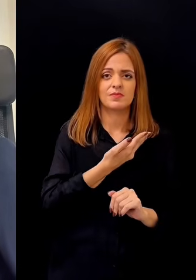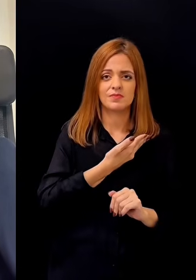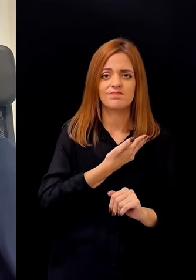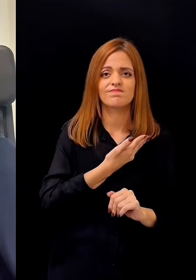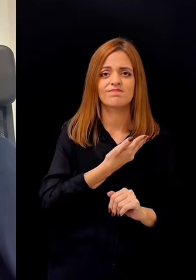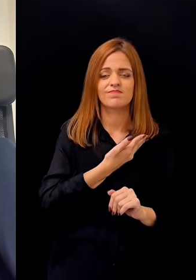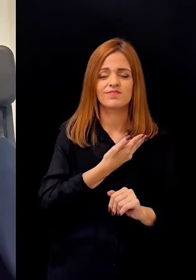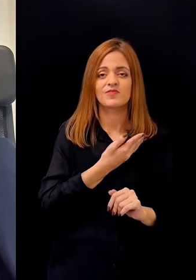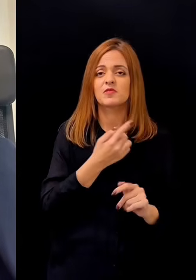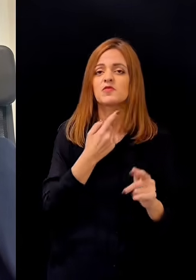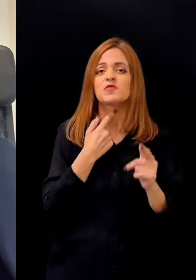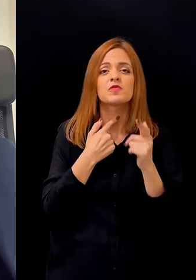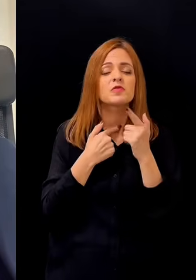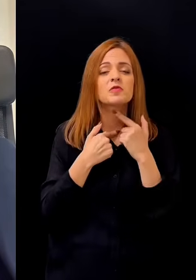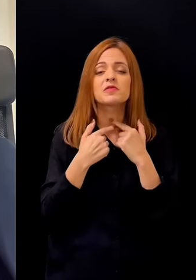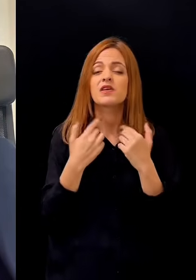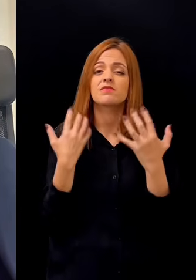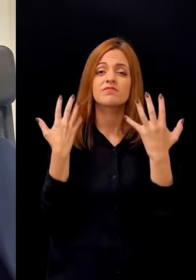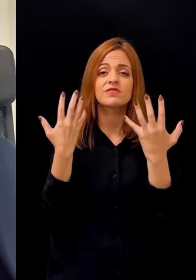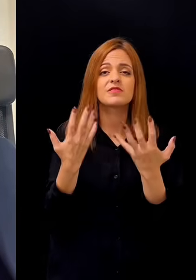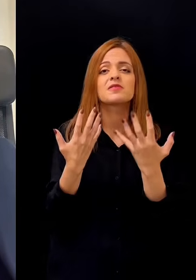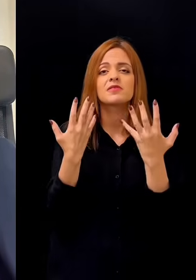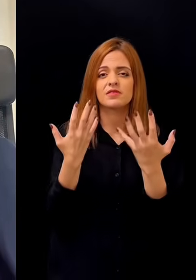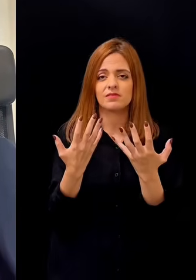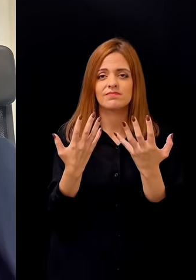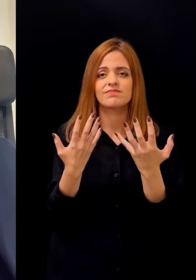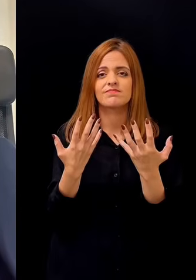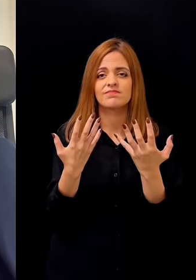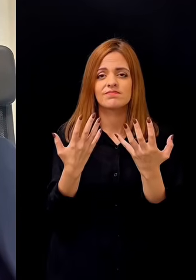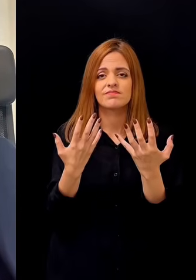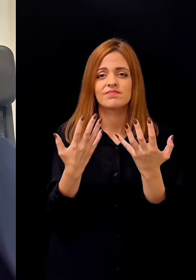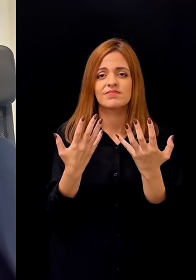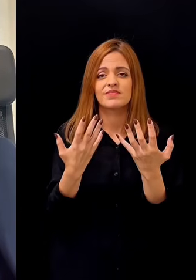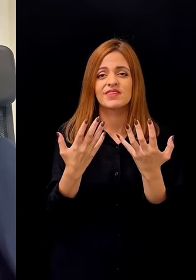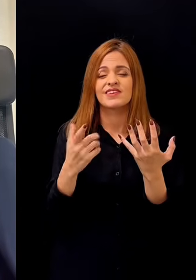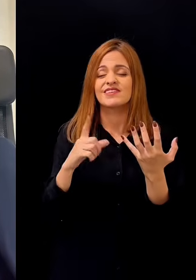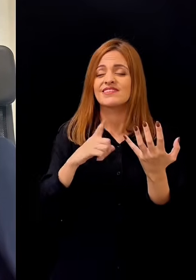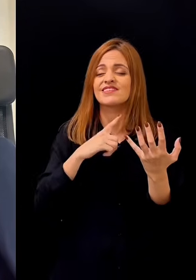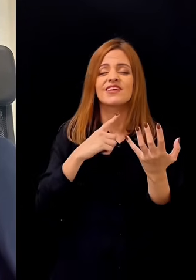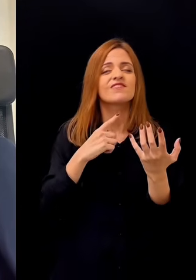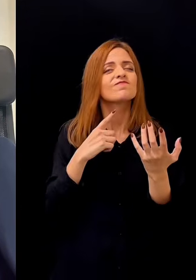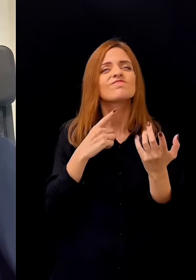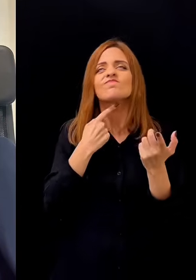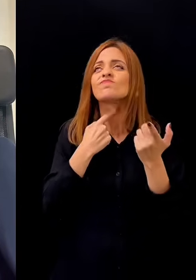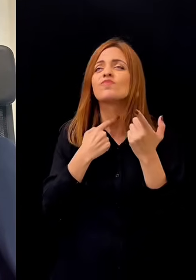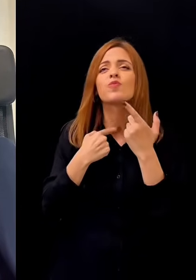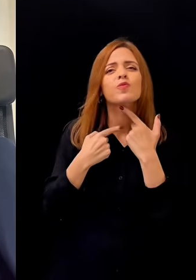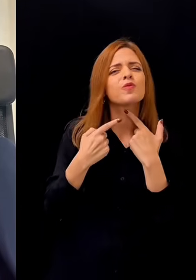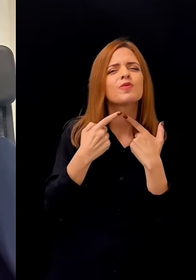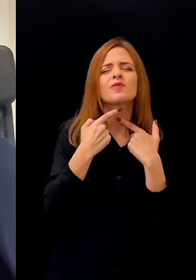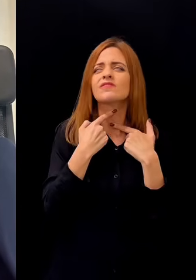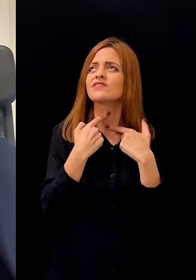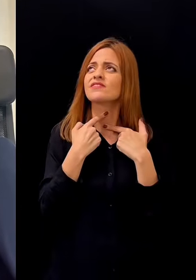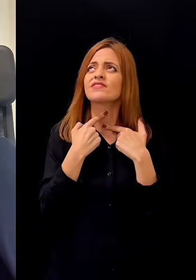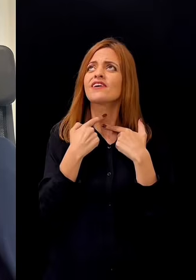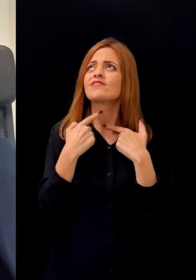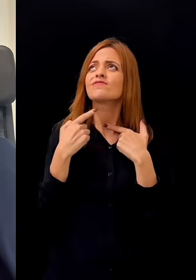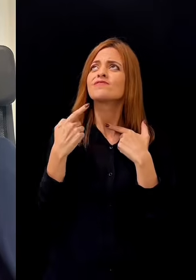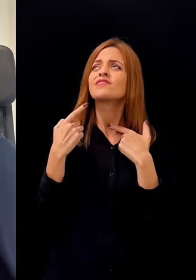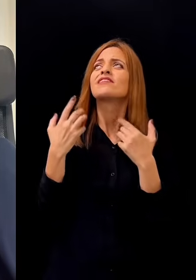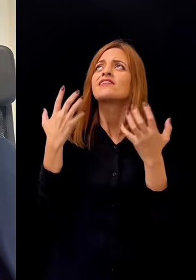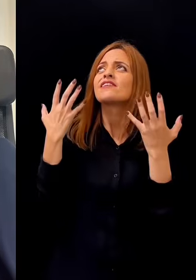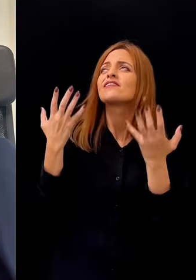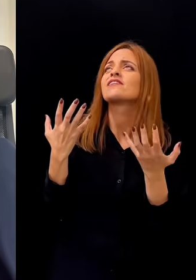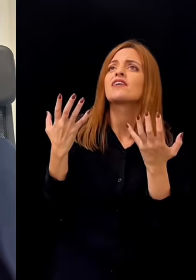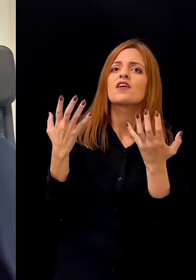que quer tanto saber a verdade, quer tanto, tem sede. Você não viu ainda o